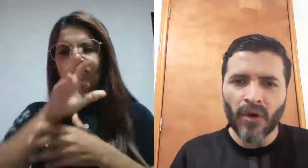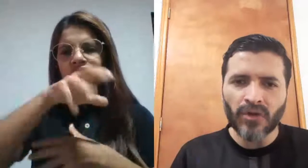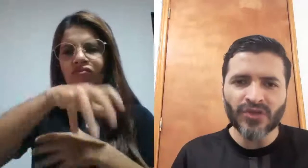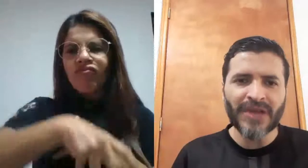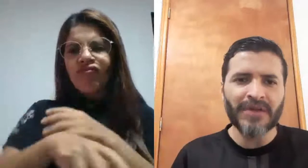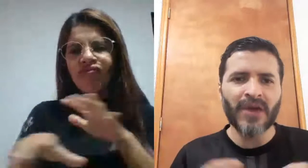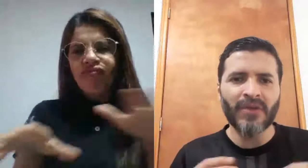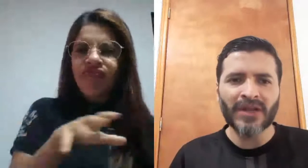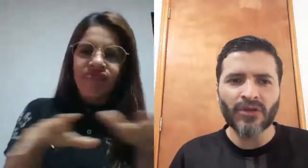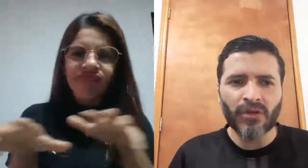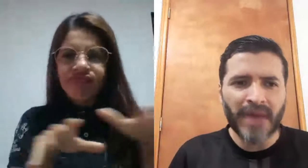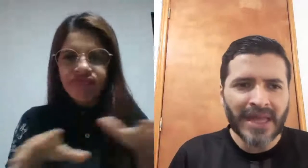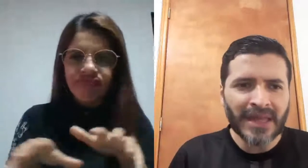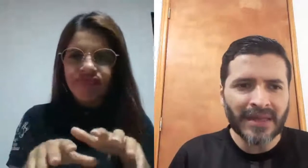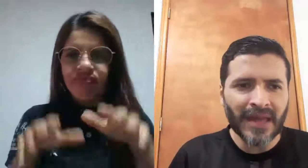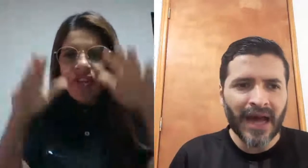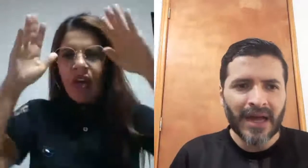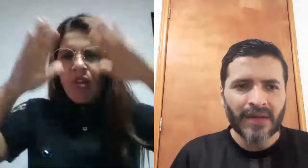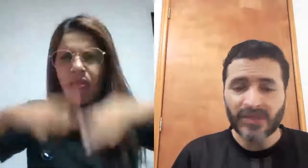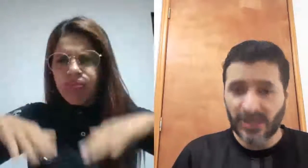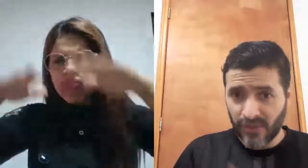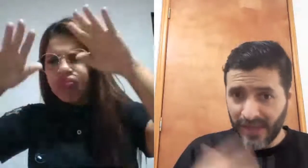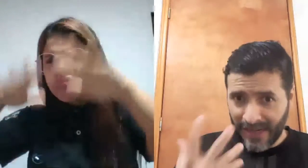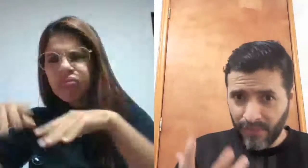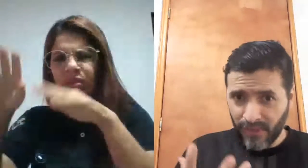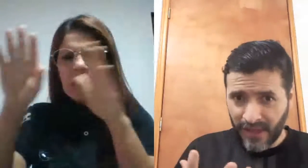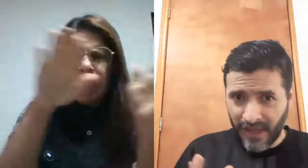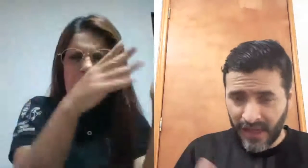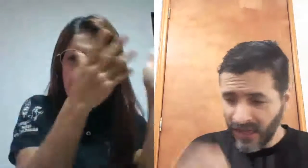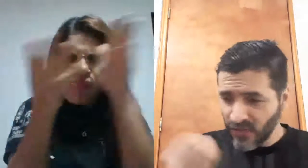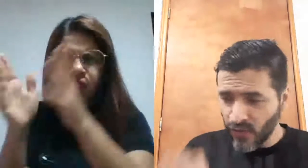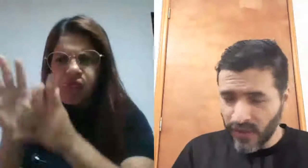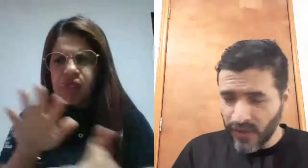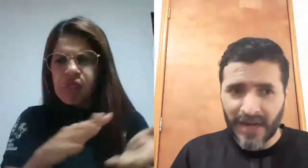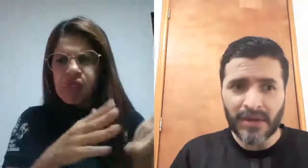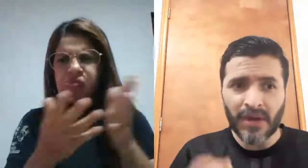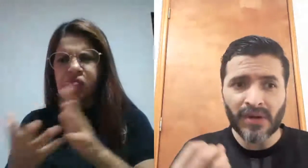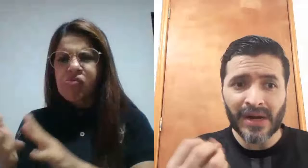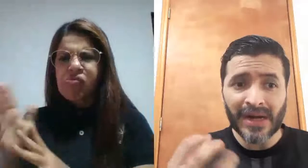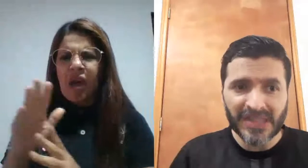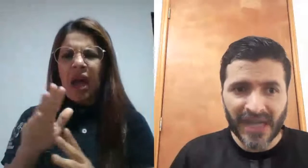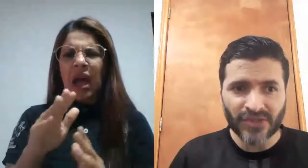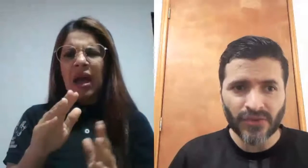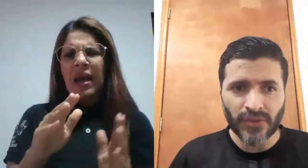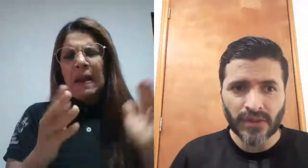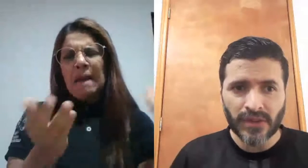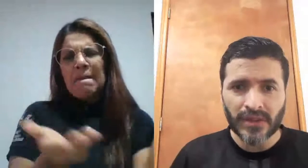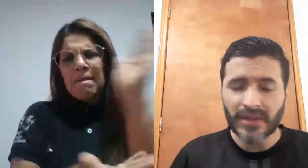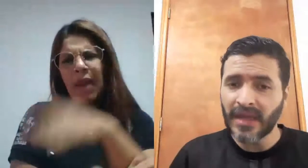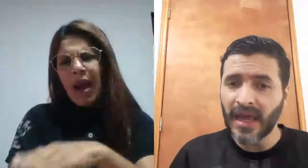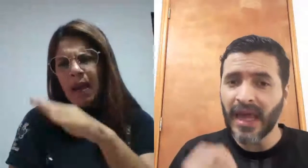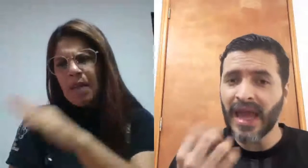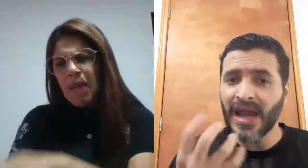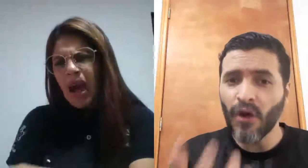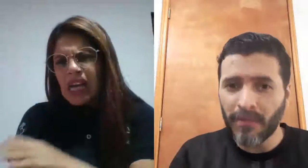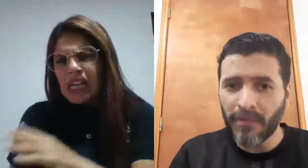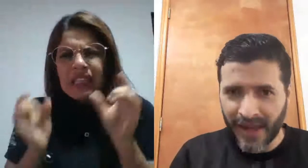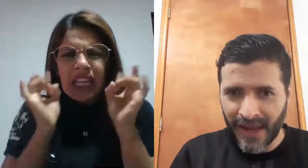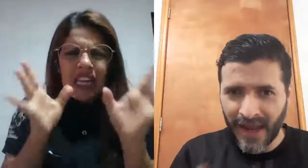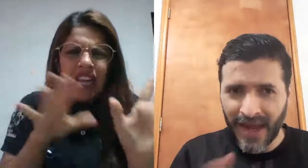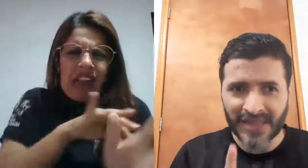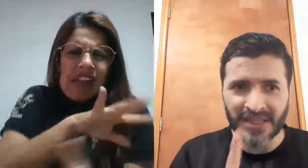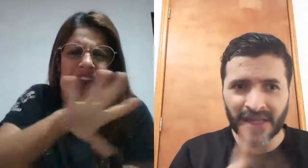un terremoto, si había una tormenta, pues eso era porque en su origen había un rechazo